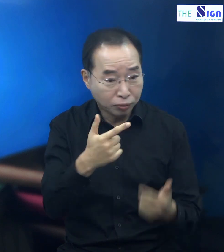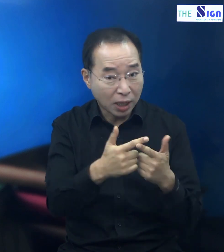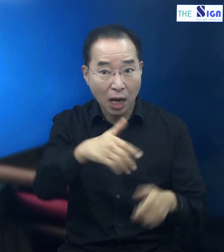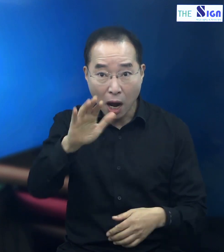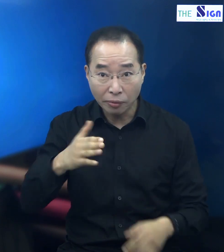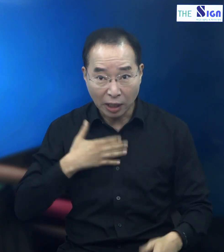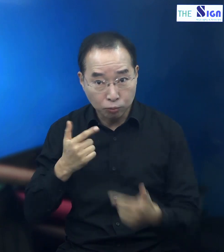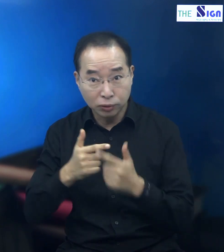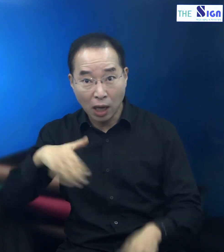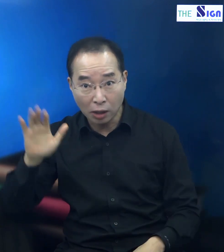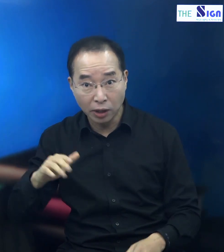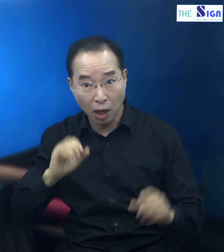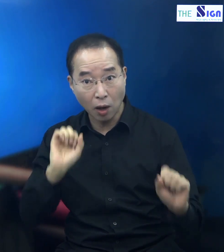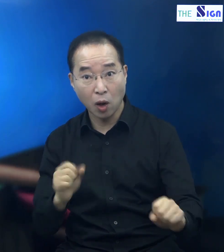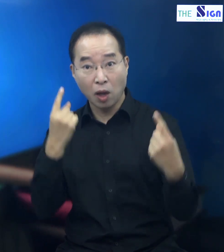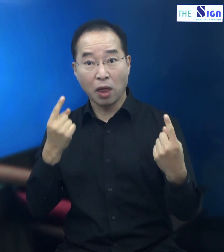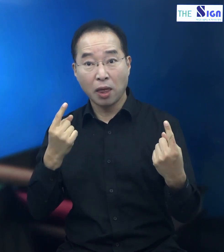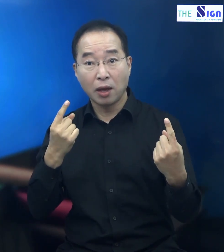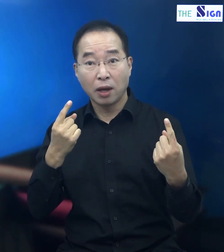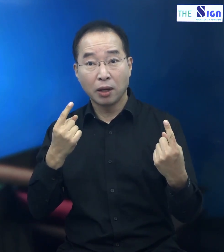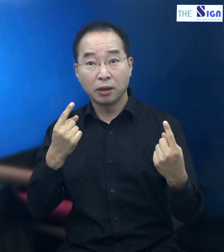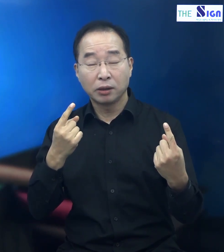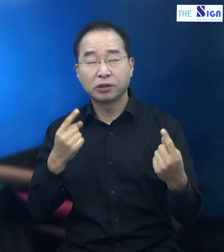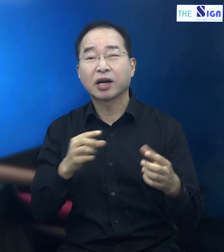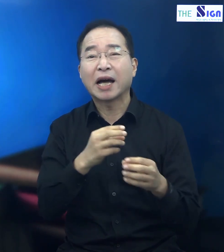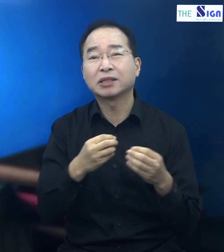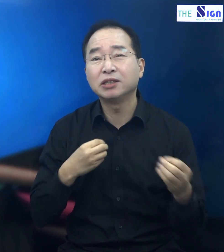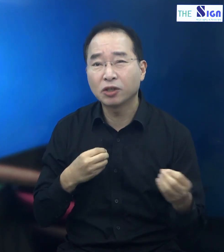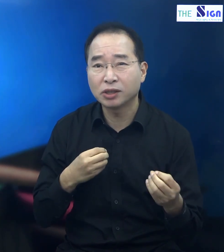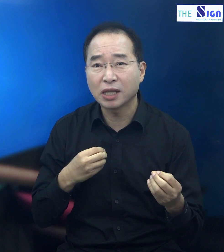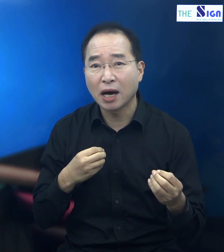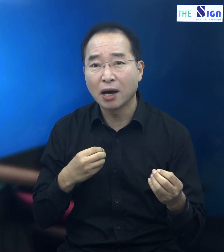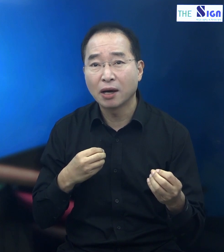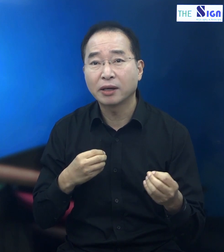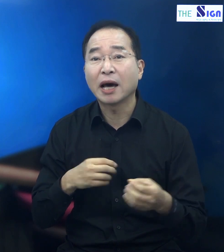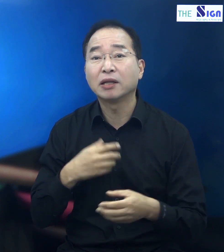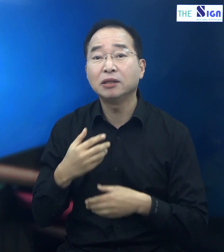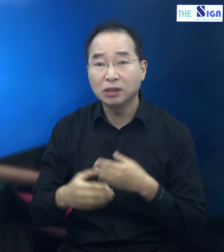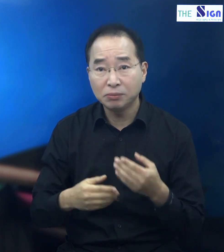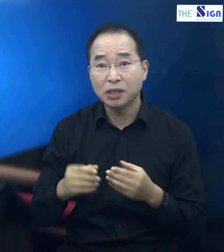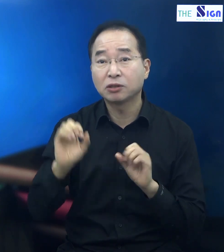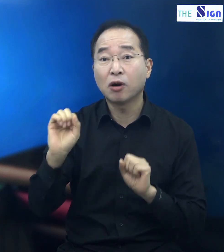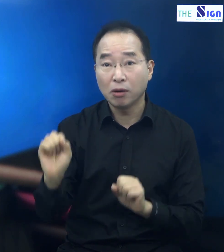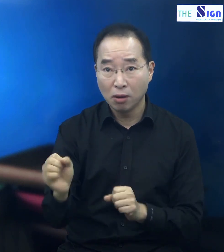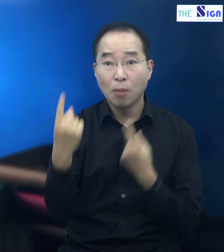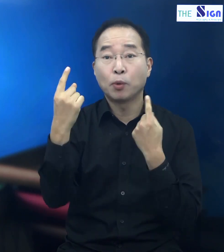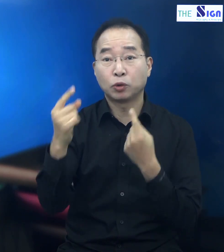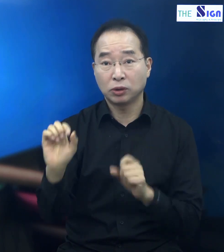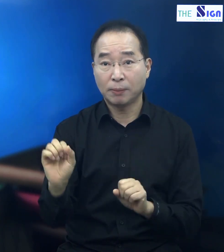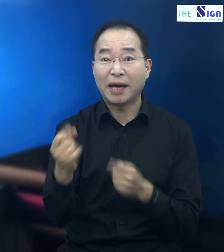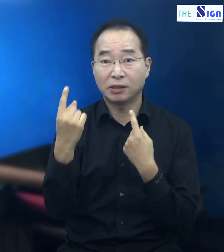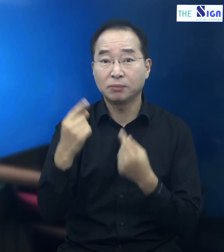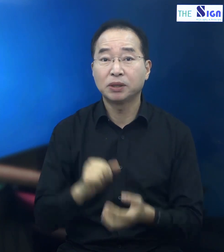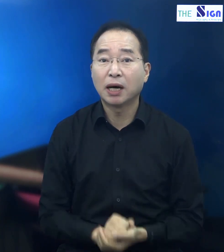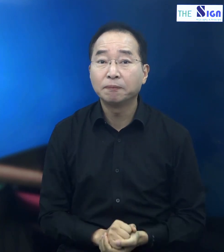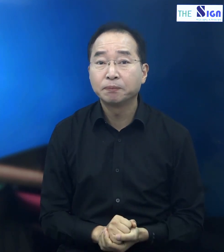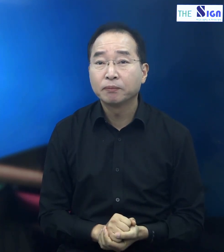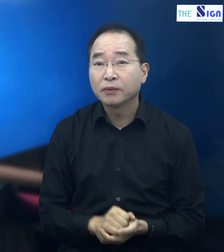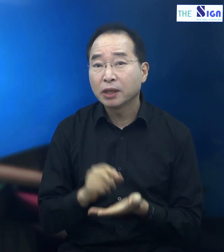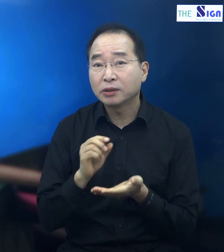부산 가? 나도 부산 가는데? 그래서 같은 처지다 라는 의미에서 보통 이제 많이 씁니다. 그러니까